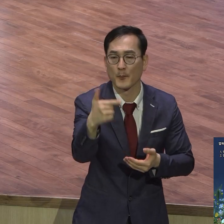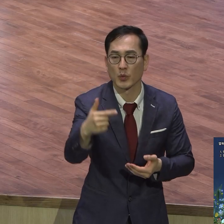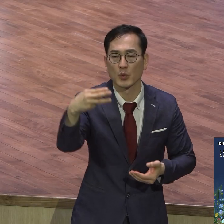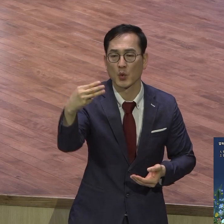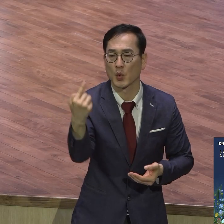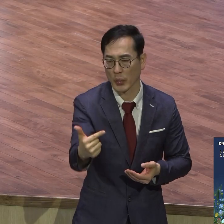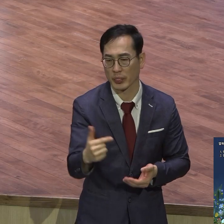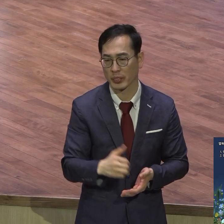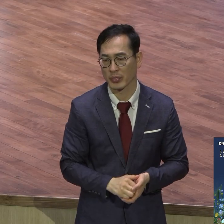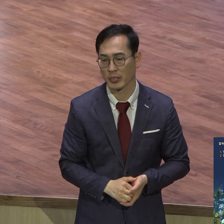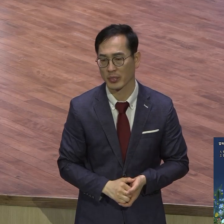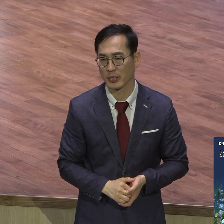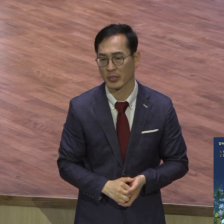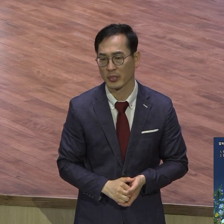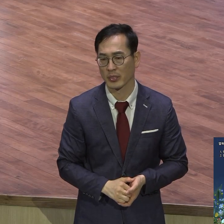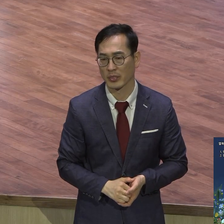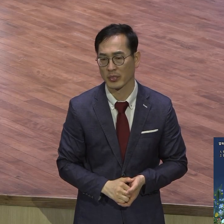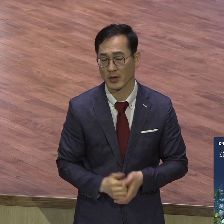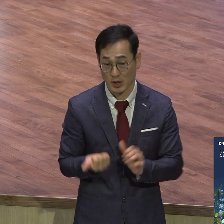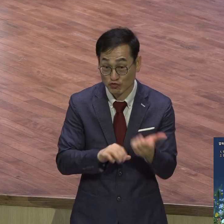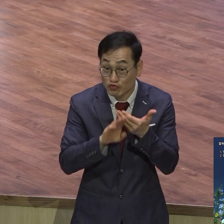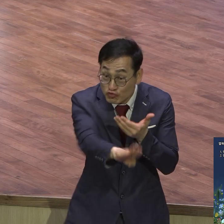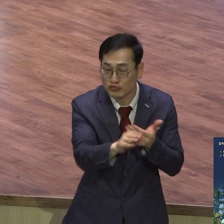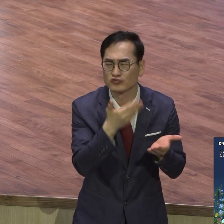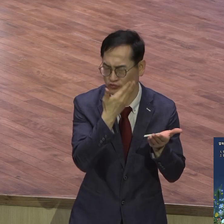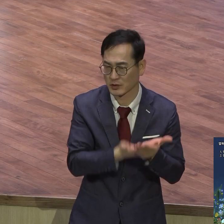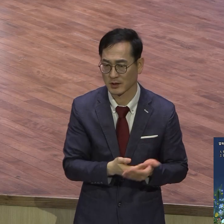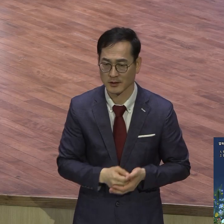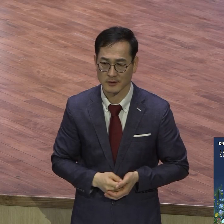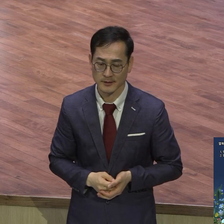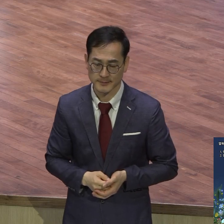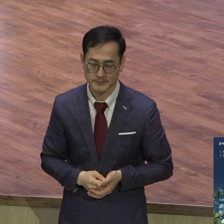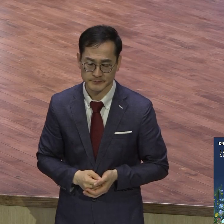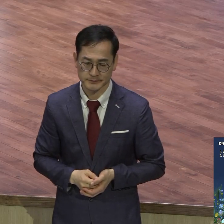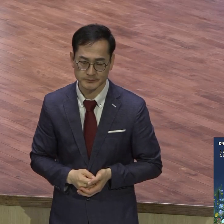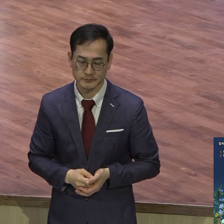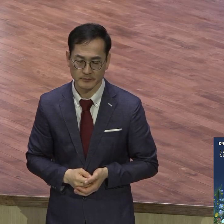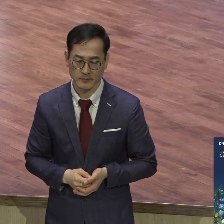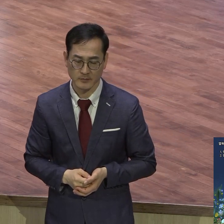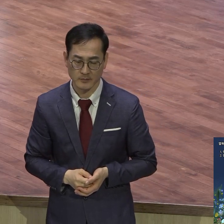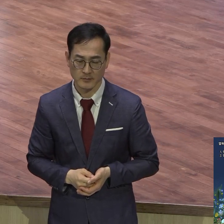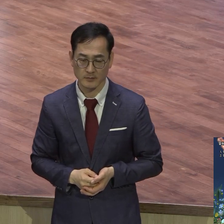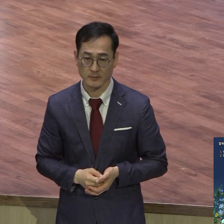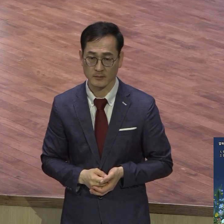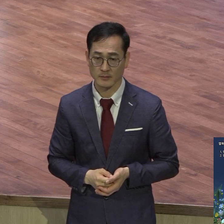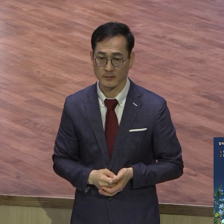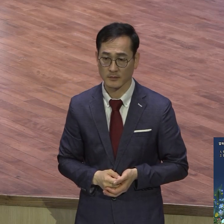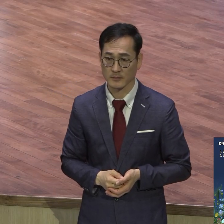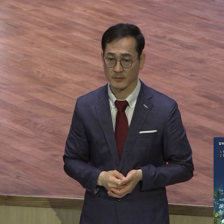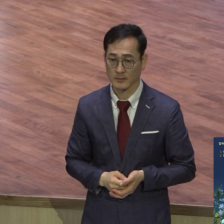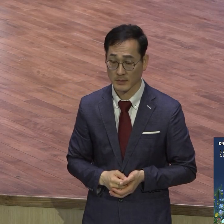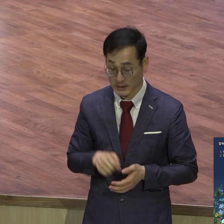이 땅에 사는 날 또 육체 가지고 있는 날 동안 말씀 필요 성경도 필요 없어요. 죽고 하면 끝.